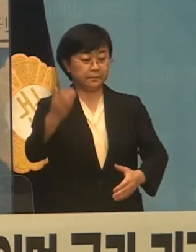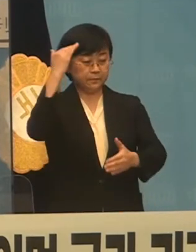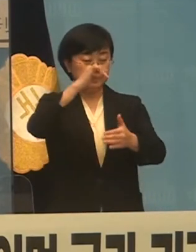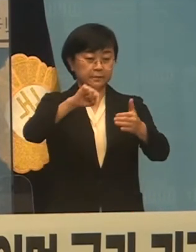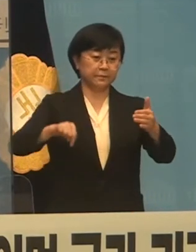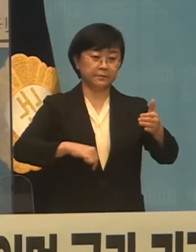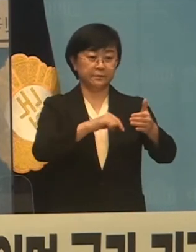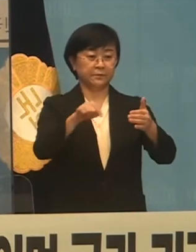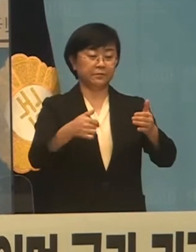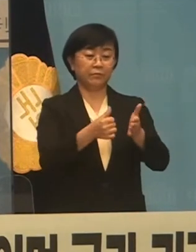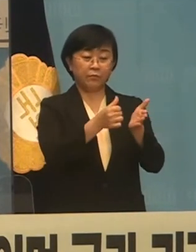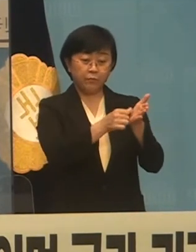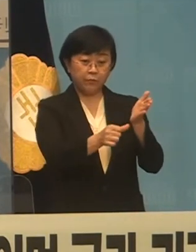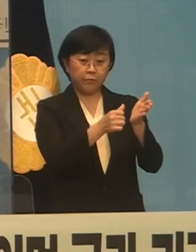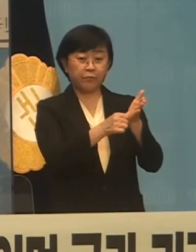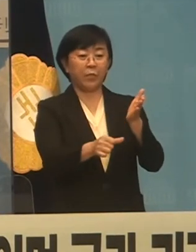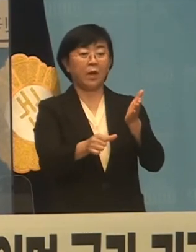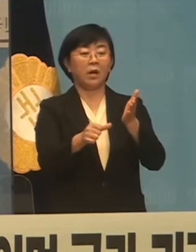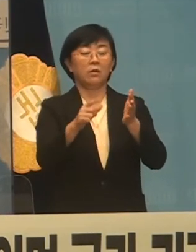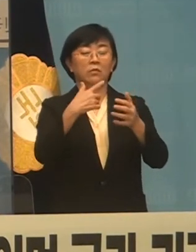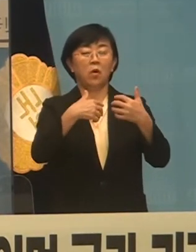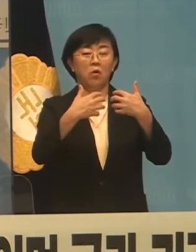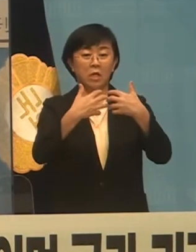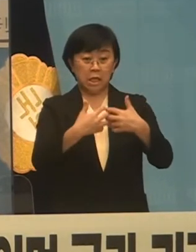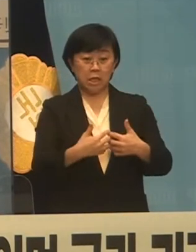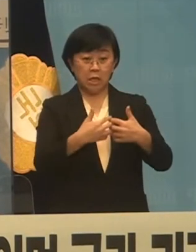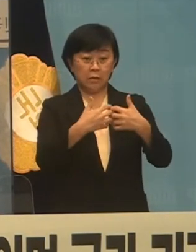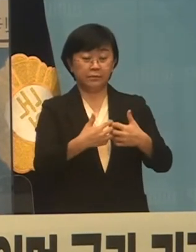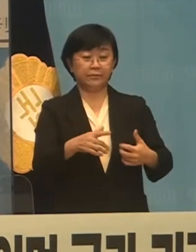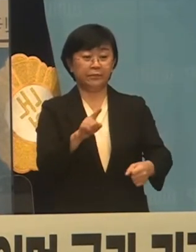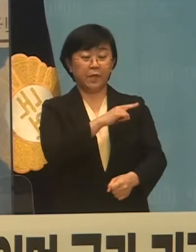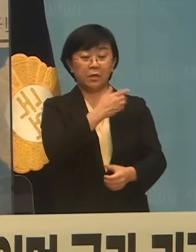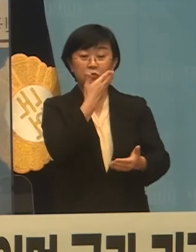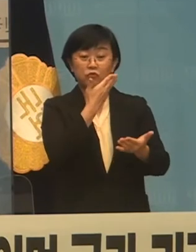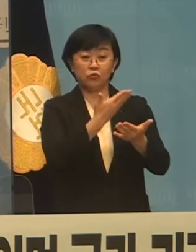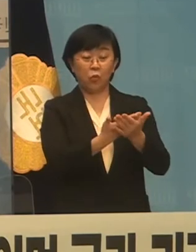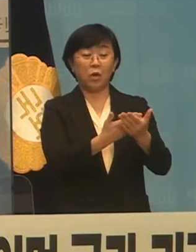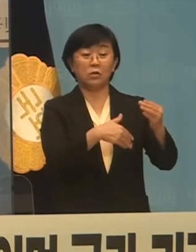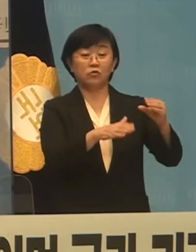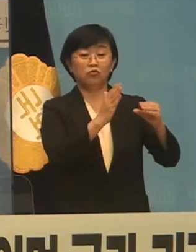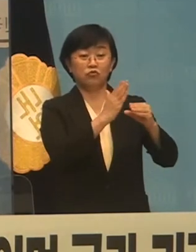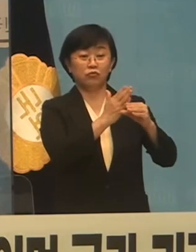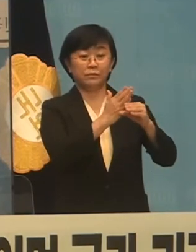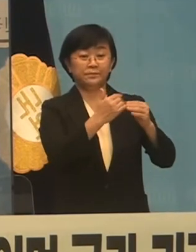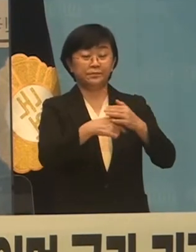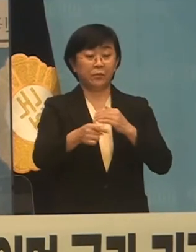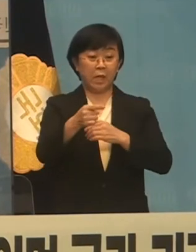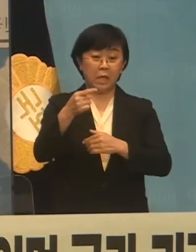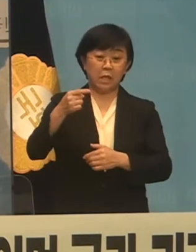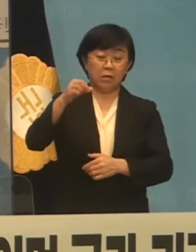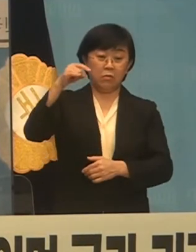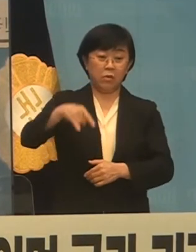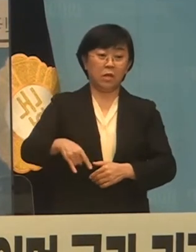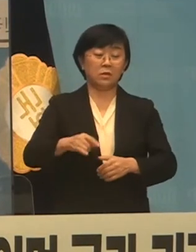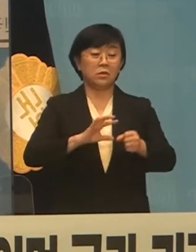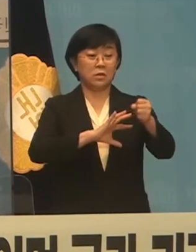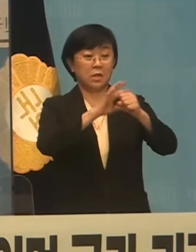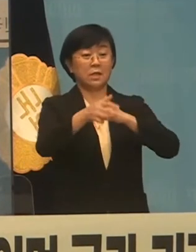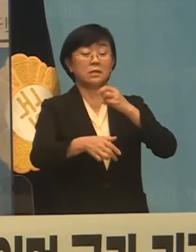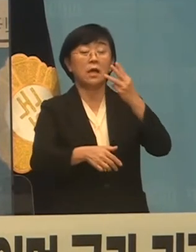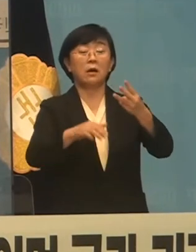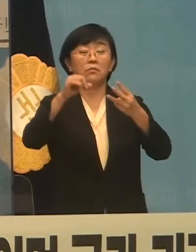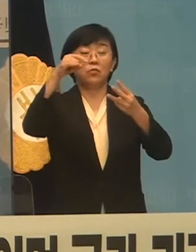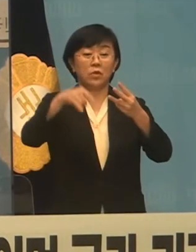국내 소재, 부품, 장비의 가장 핵심적이고 국내 1위이고 전 세계